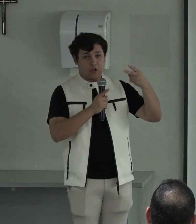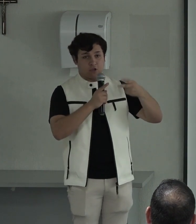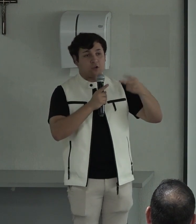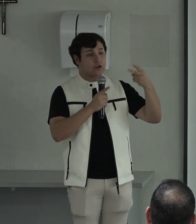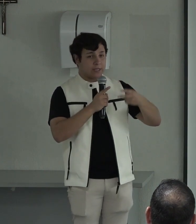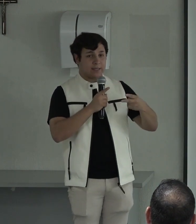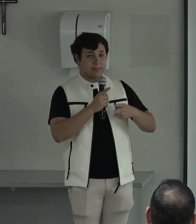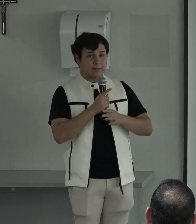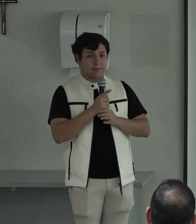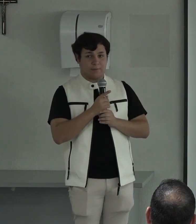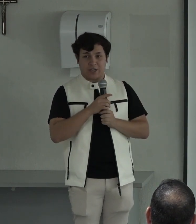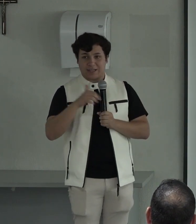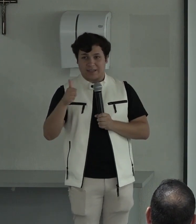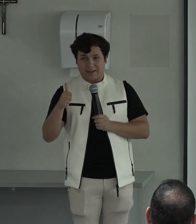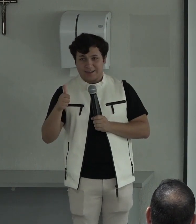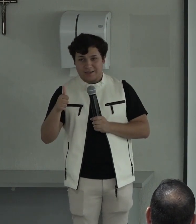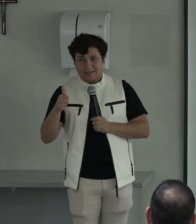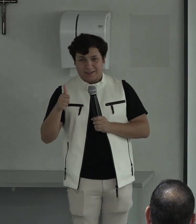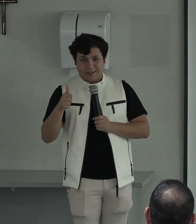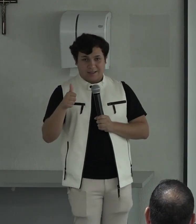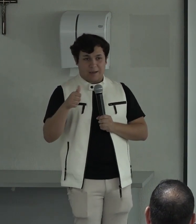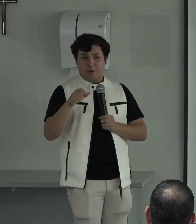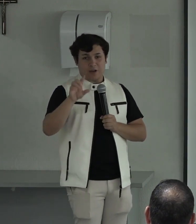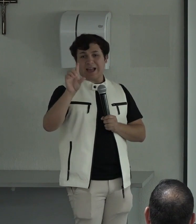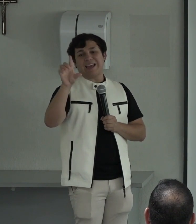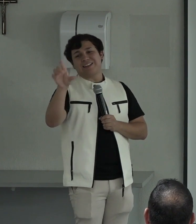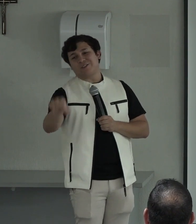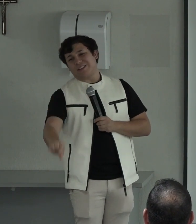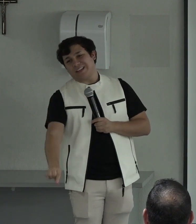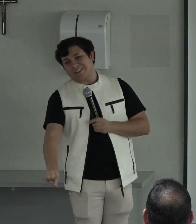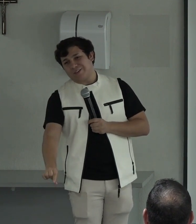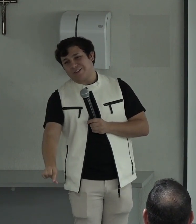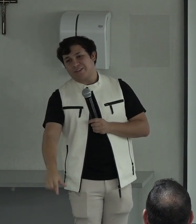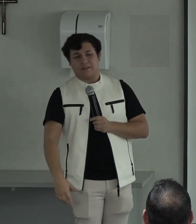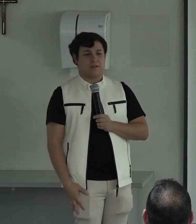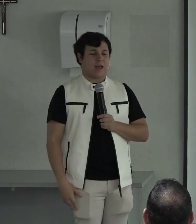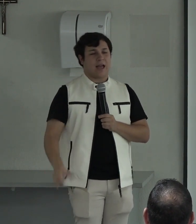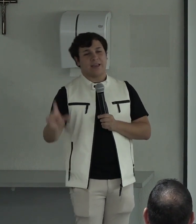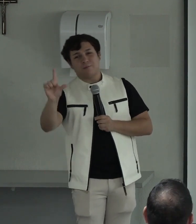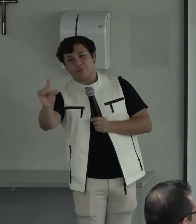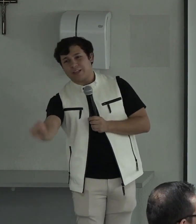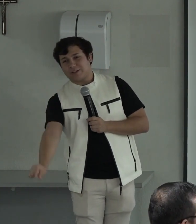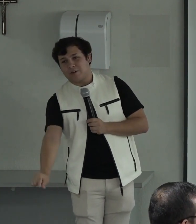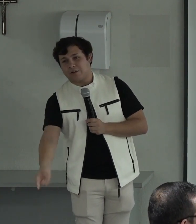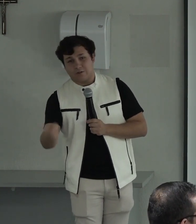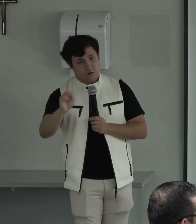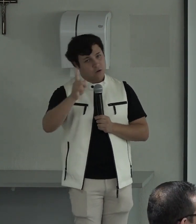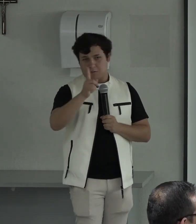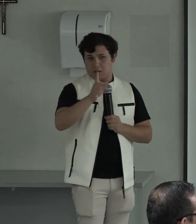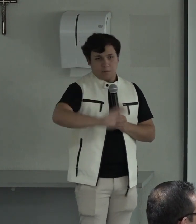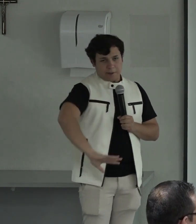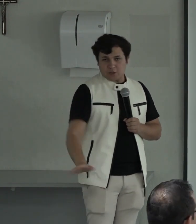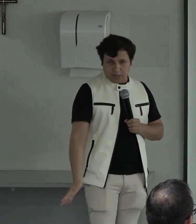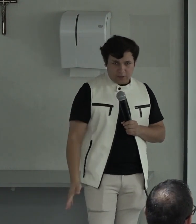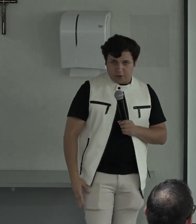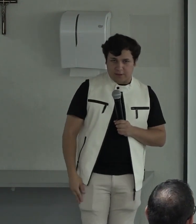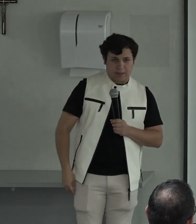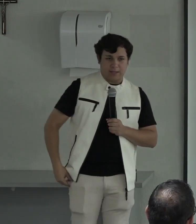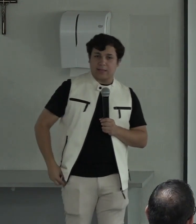son correctas. ¿Sí me va a entender? Tampoco es, el sordito, el mudito. No, persona sorda y se